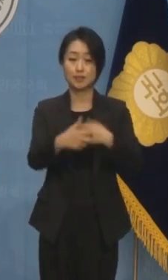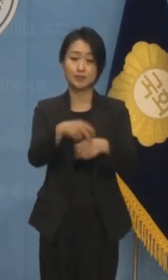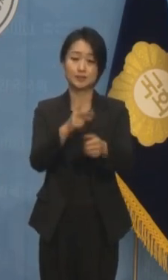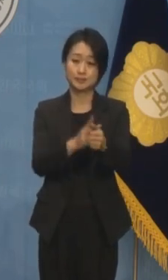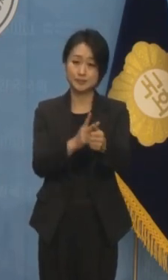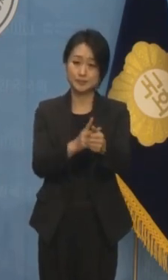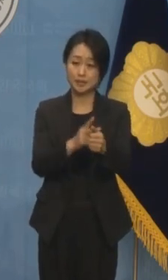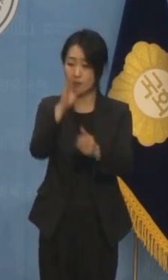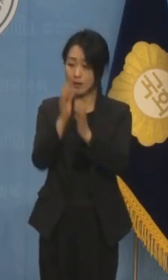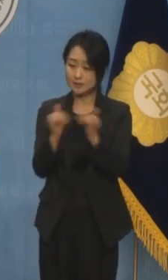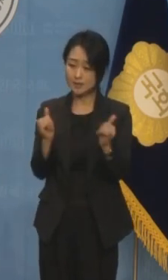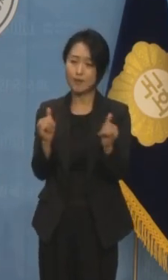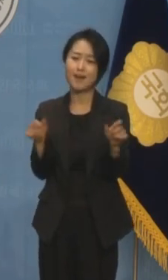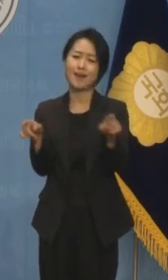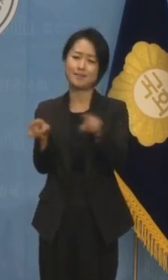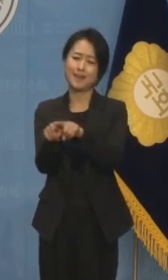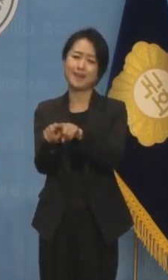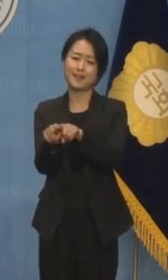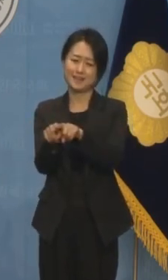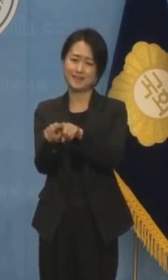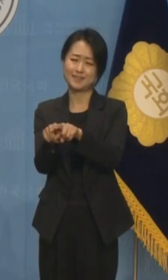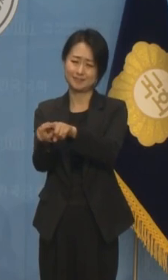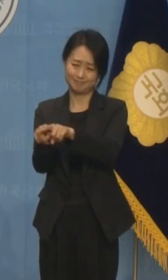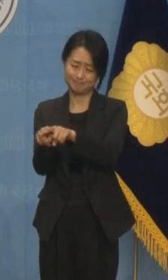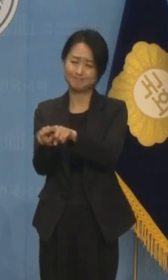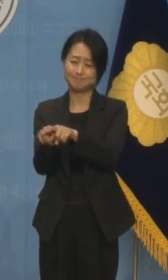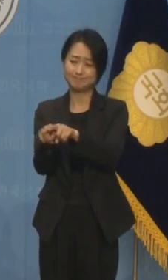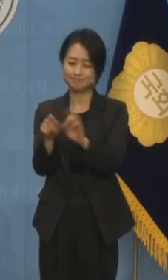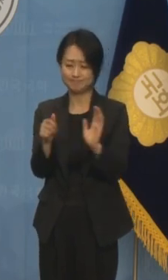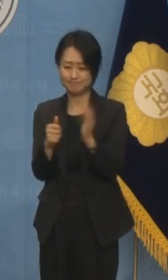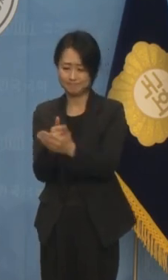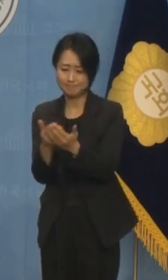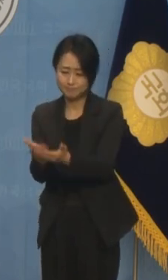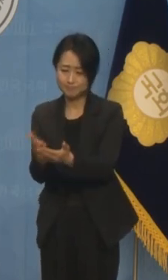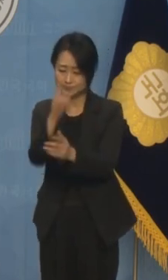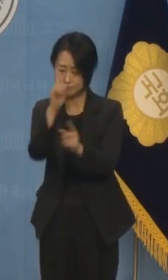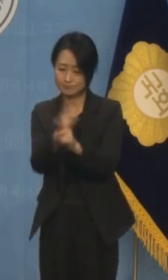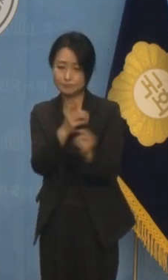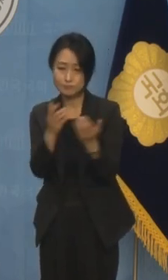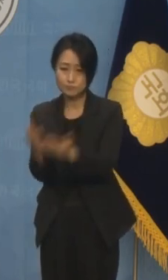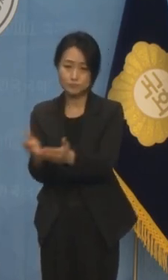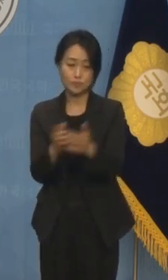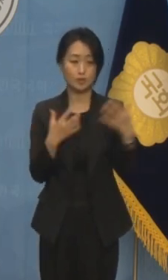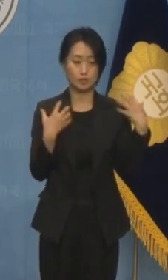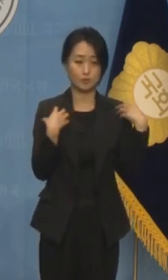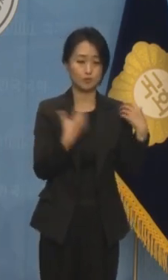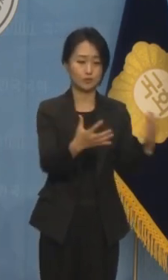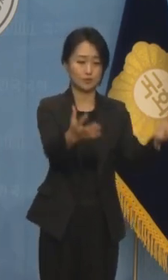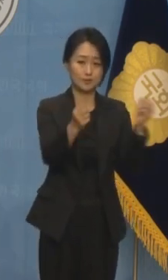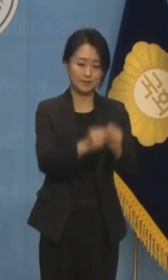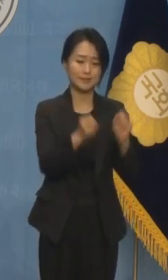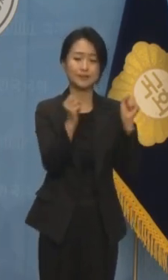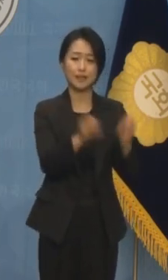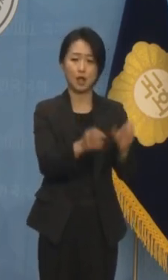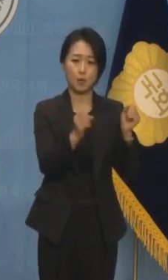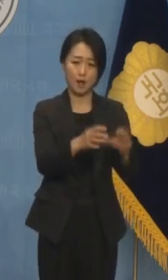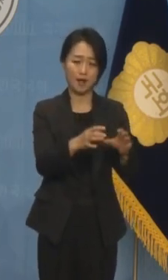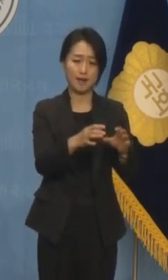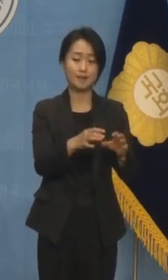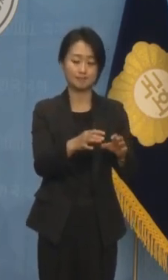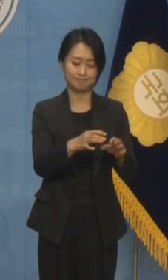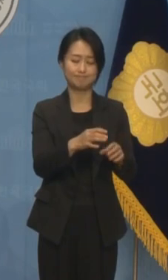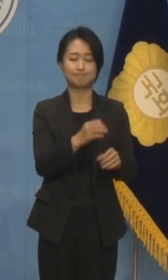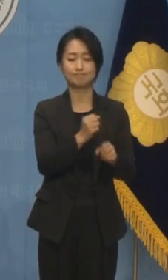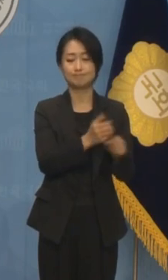의료진은 환자 곁으로 돌아가야 하며 정부는 대화의 테이블을 만들어야 합니다.